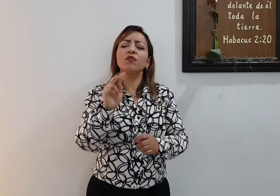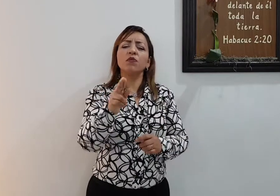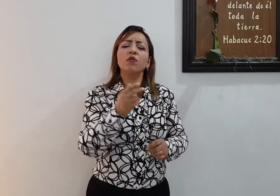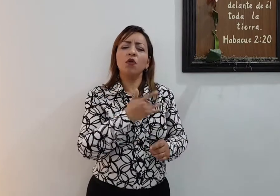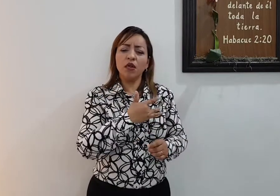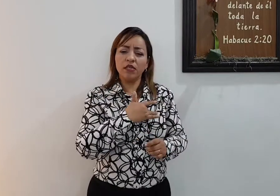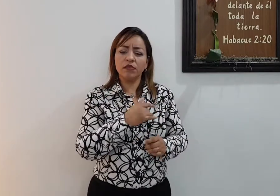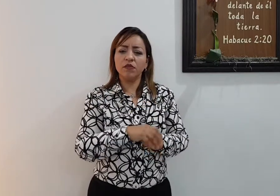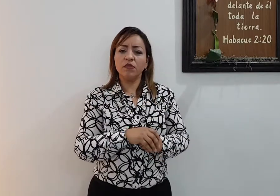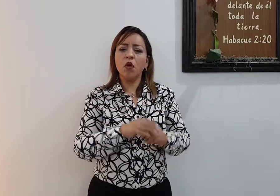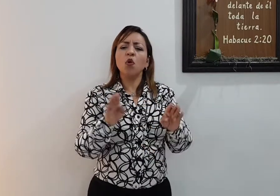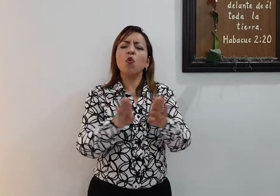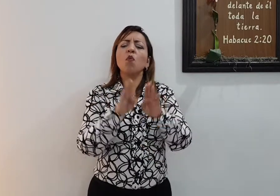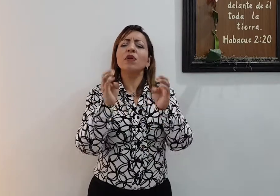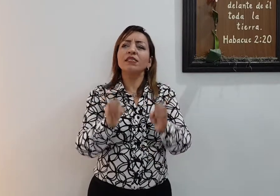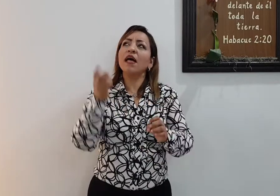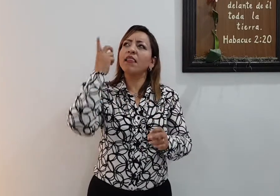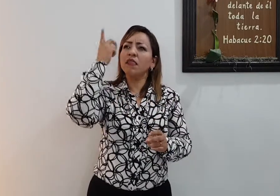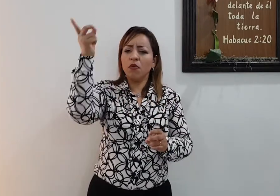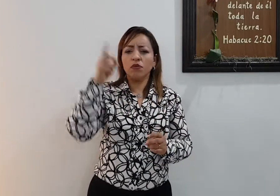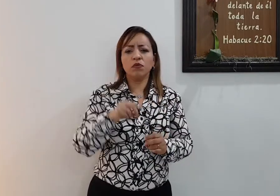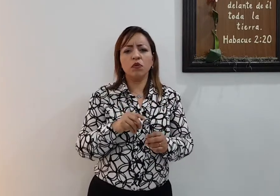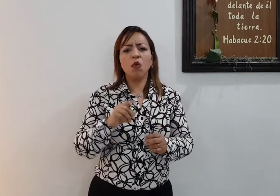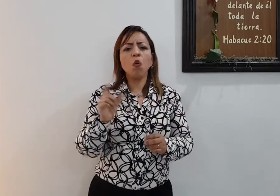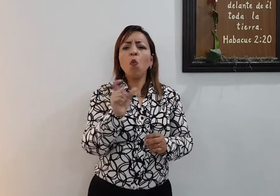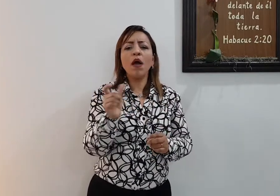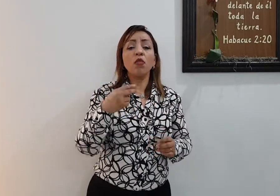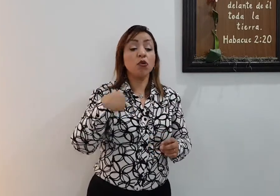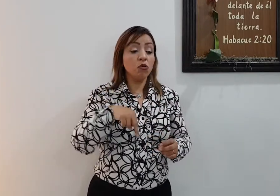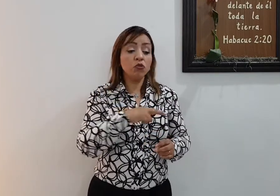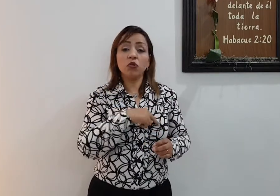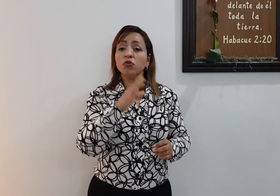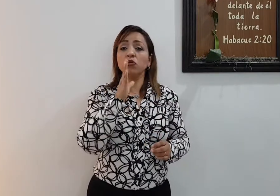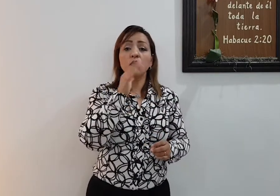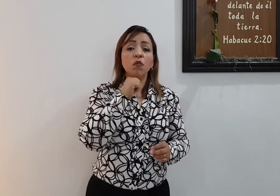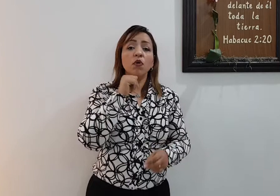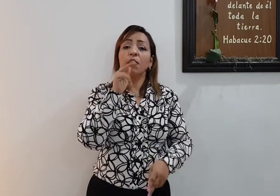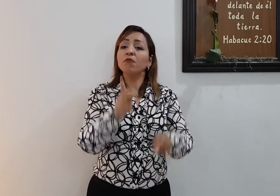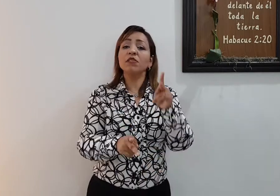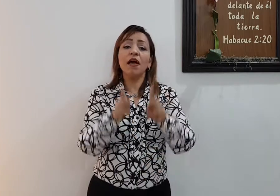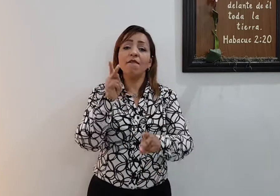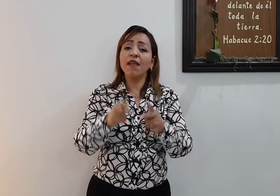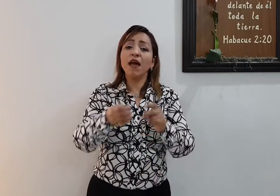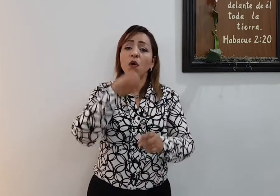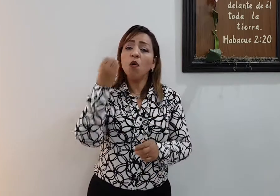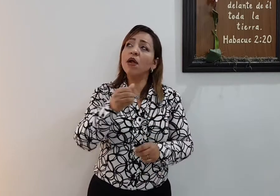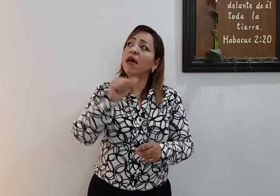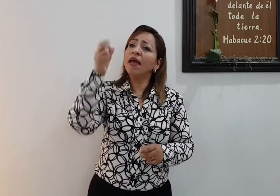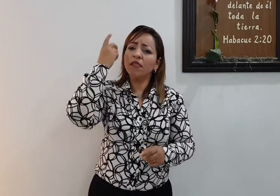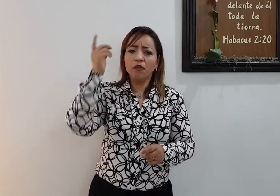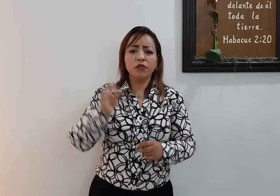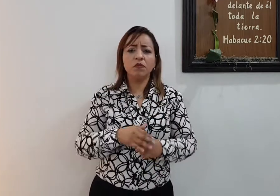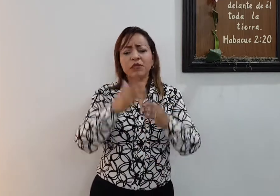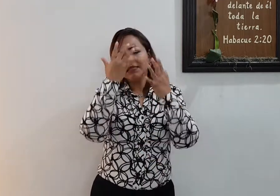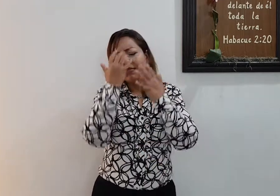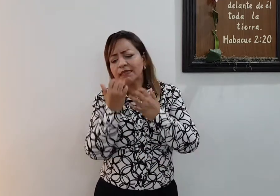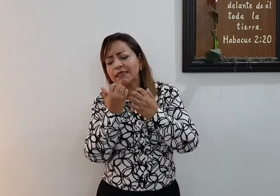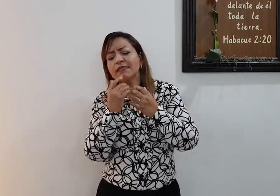Él lo que Él nos quiere dar. Por eso es tan importante orar, hermanos. Por la comunión que Dios quiere con nosotros,